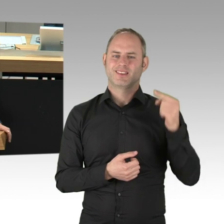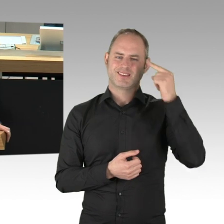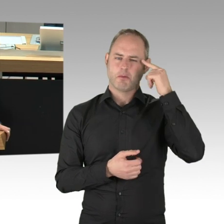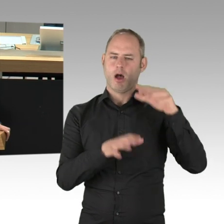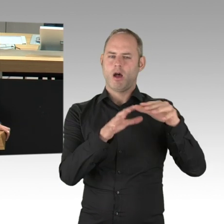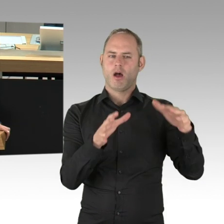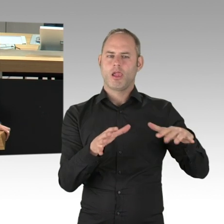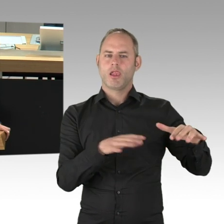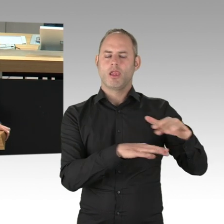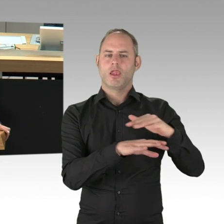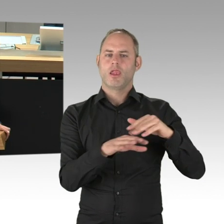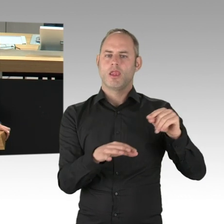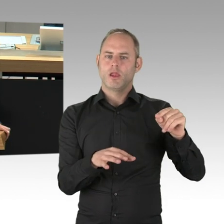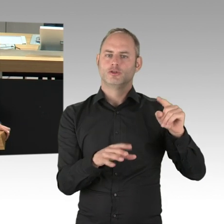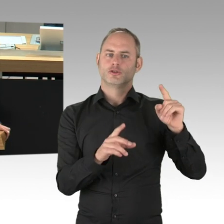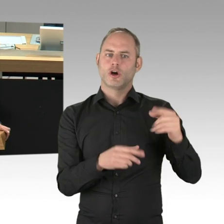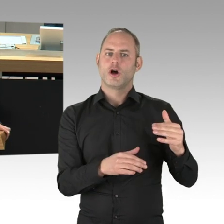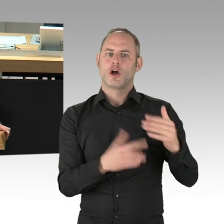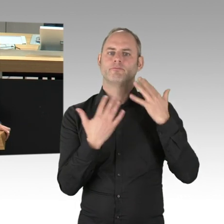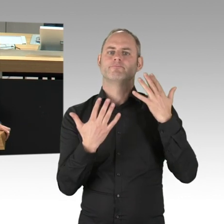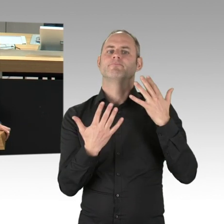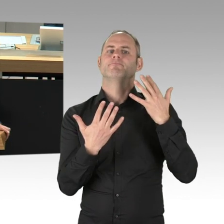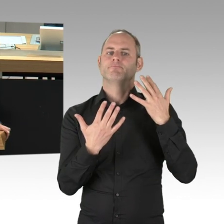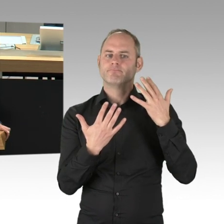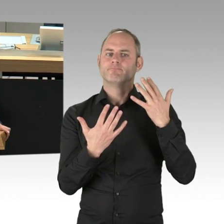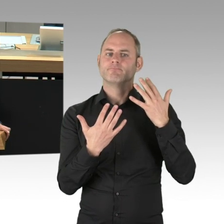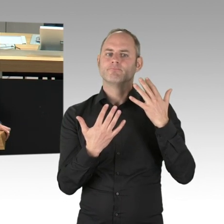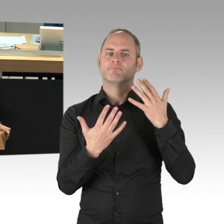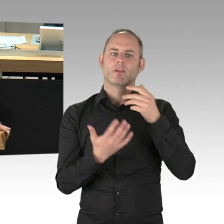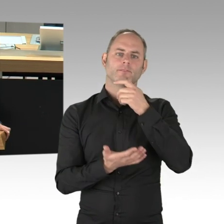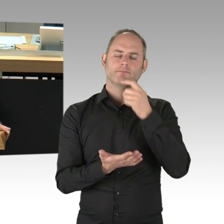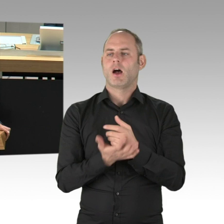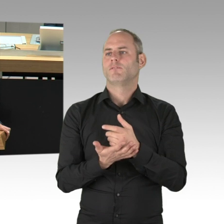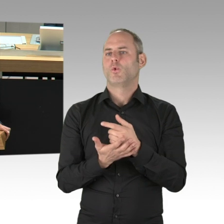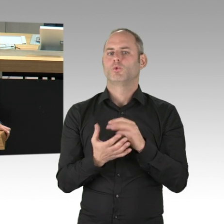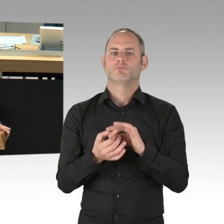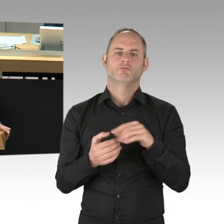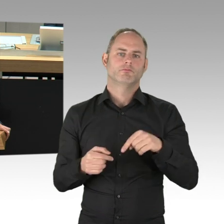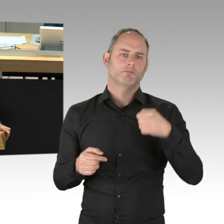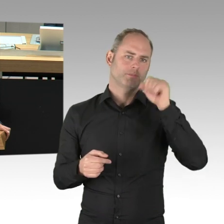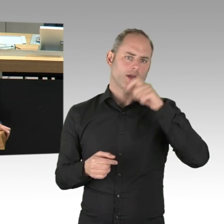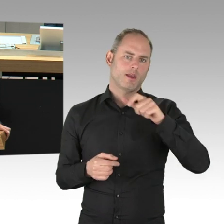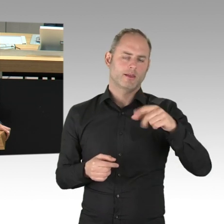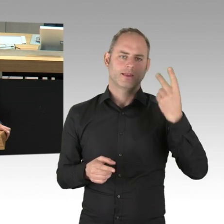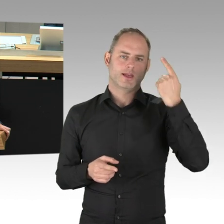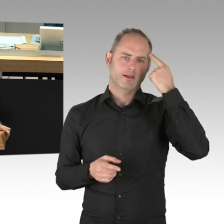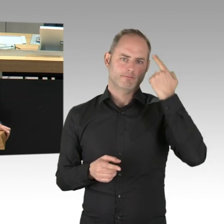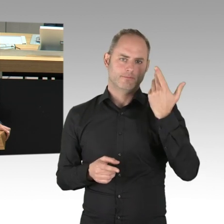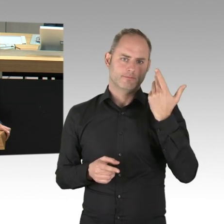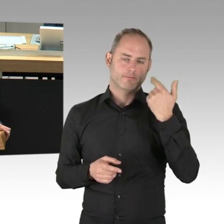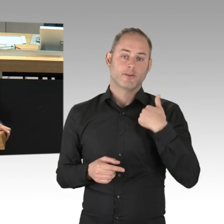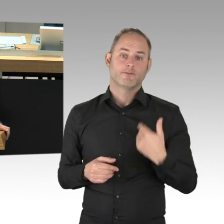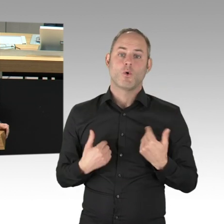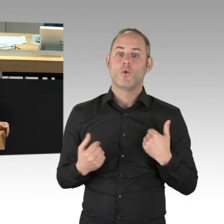Aus Respekt und in Verantwortung gegenüber den vielen heute in Berlin lebenden Jüdinnen und Juden stellen wir uns dem Antisemitismus in dieser